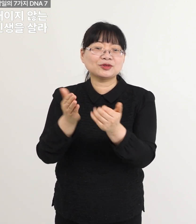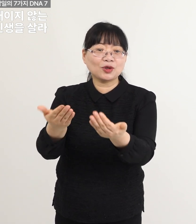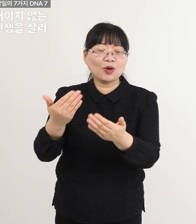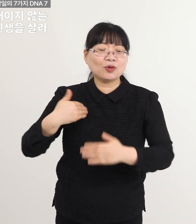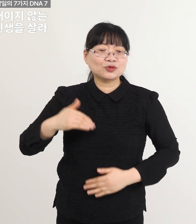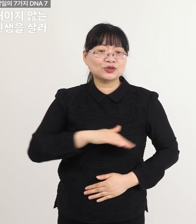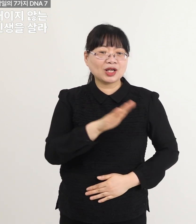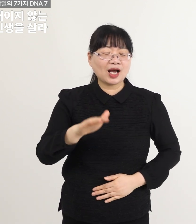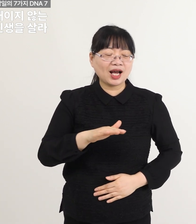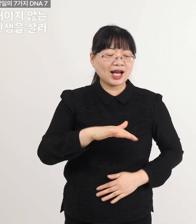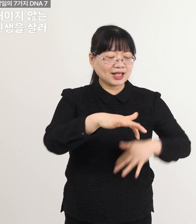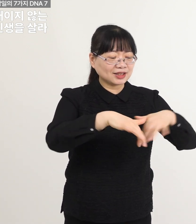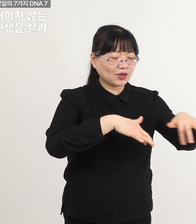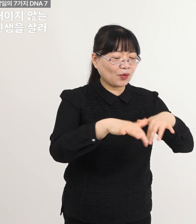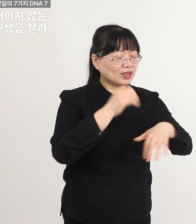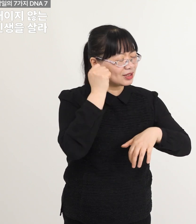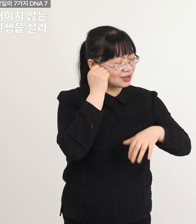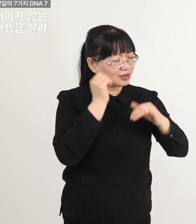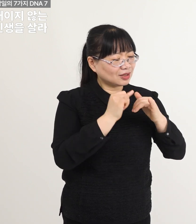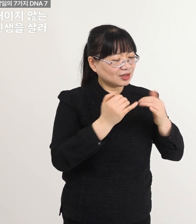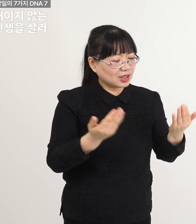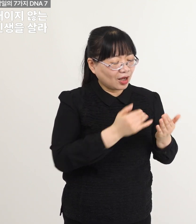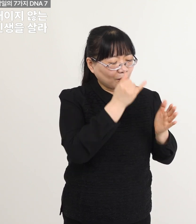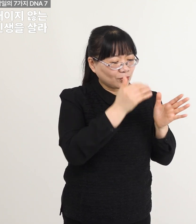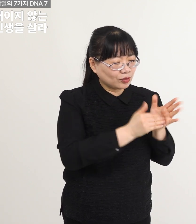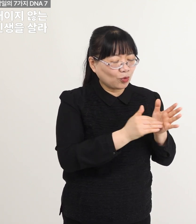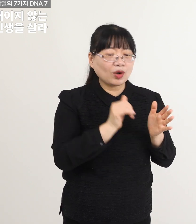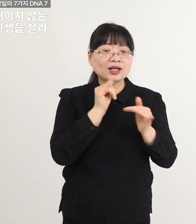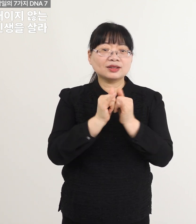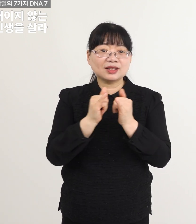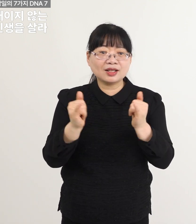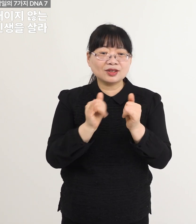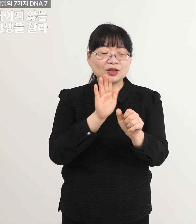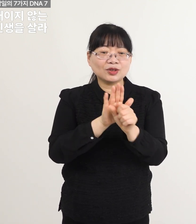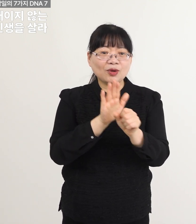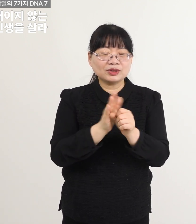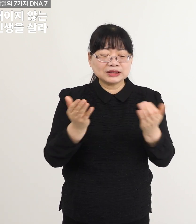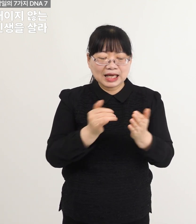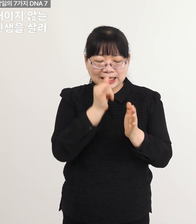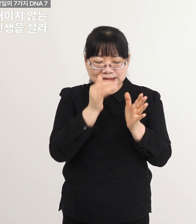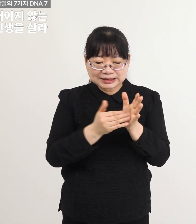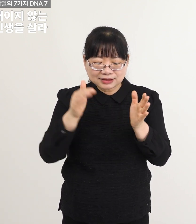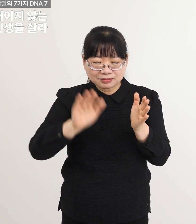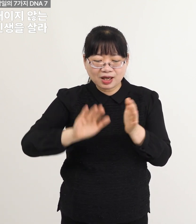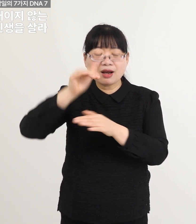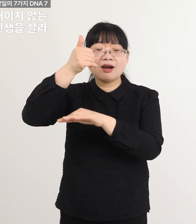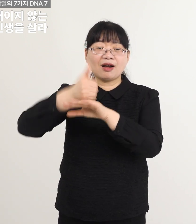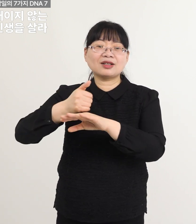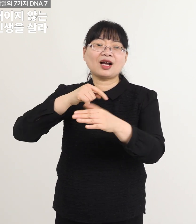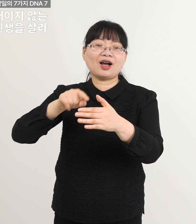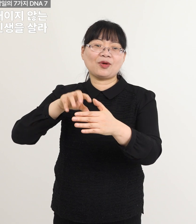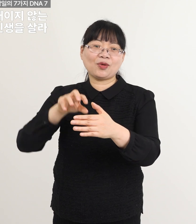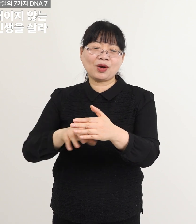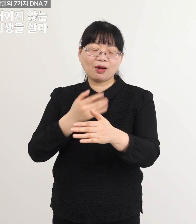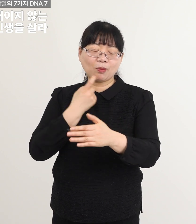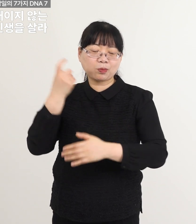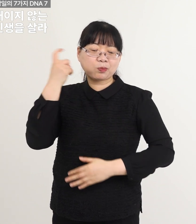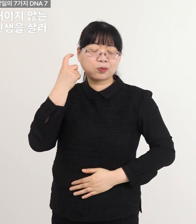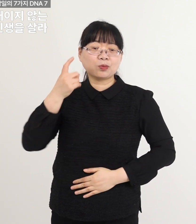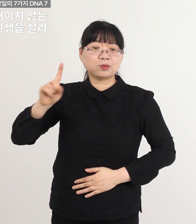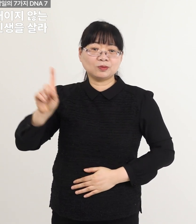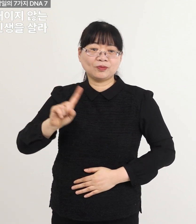우리가 노숙인 사역도 하고 가난한 자들을 돕는 사역도 하지만 결국 그 속에